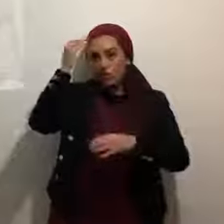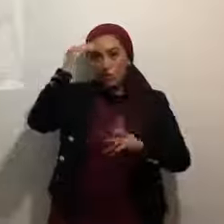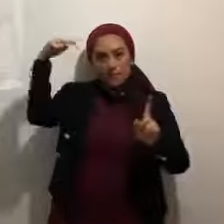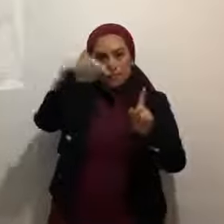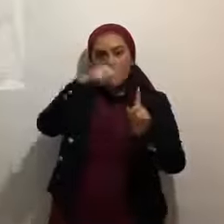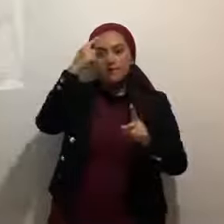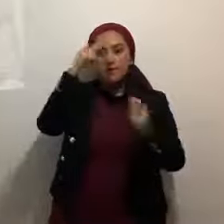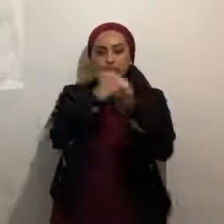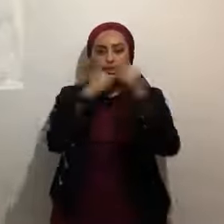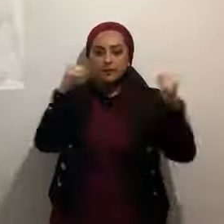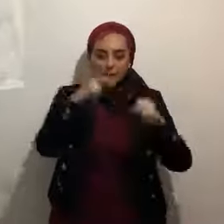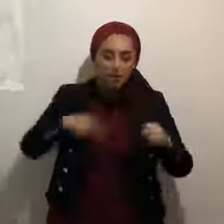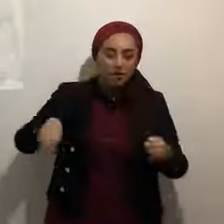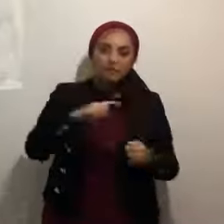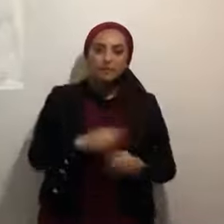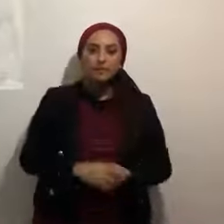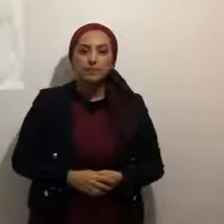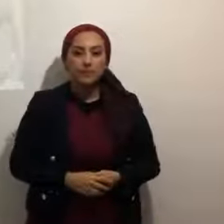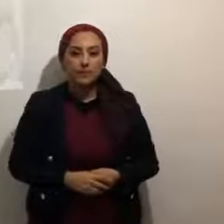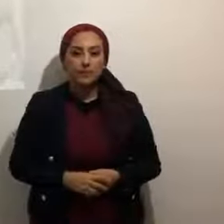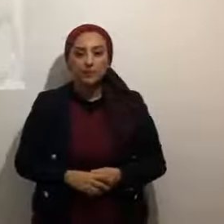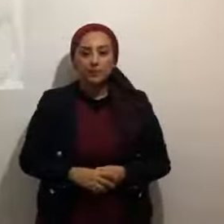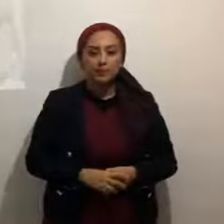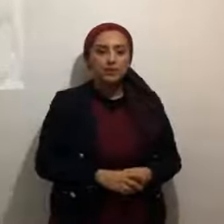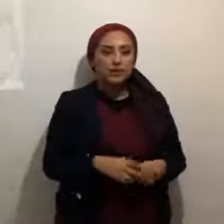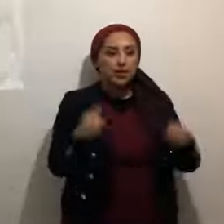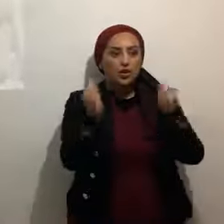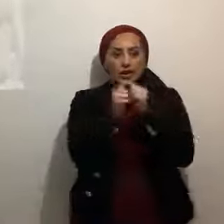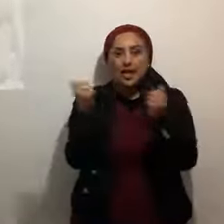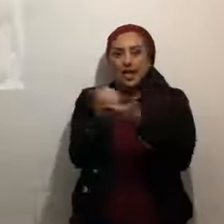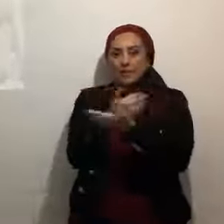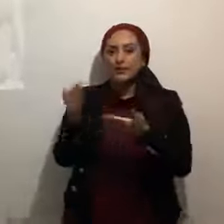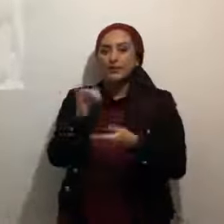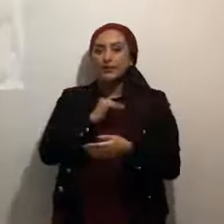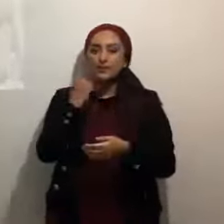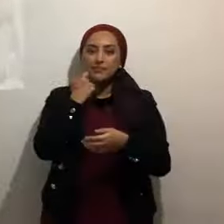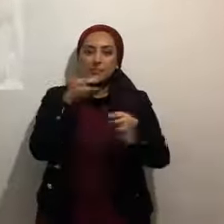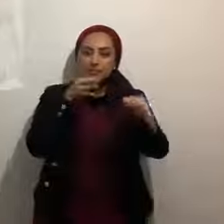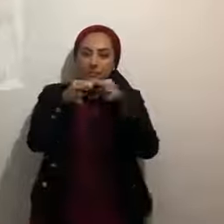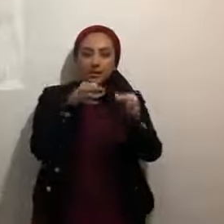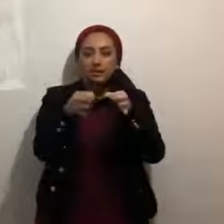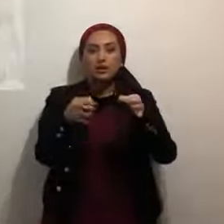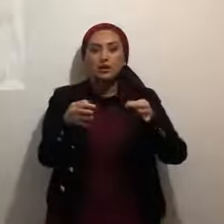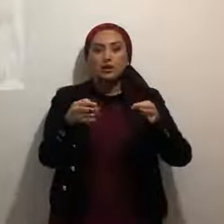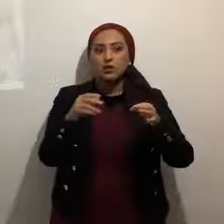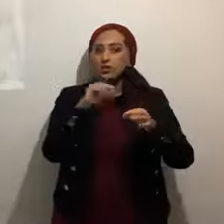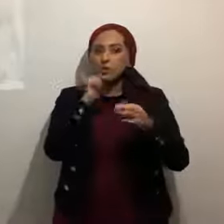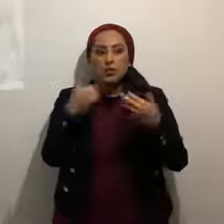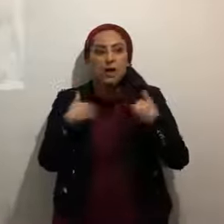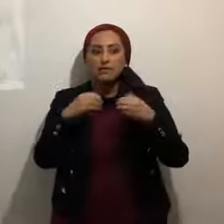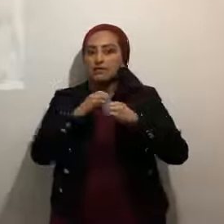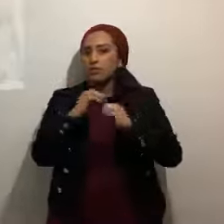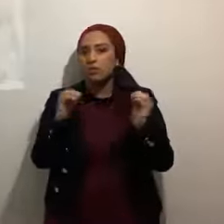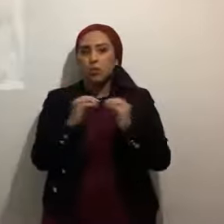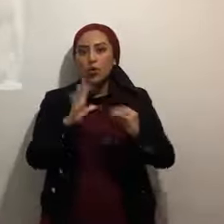salvación. Entonces, con todo esto que acabo de platicar, ya no hay principios éticos, morales, civismo, ya no